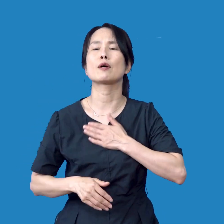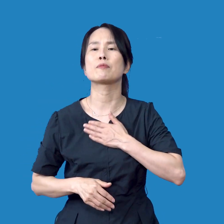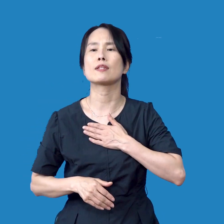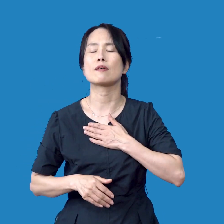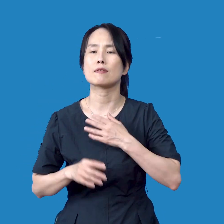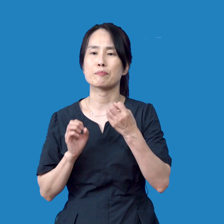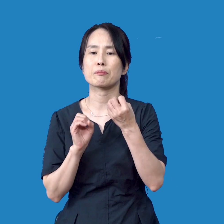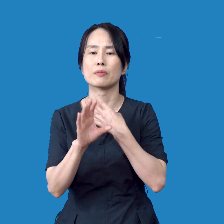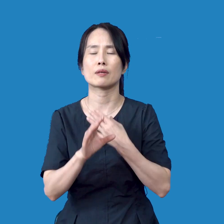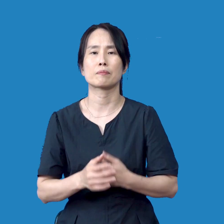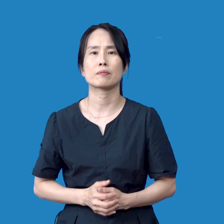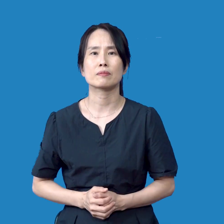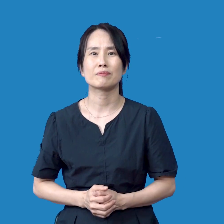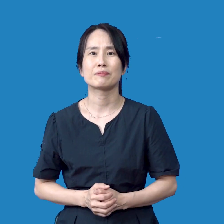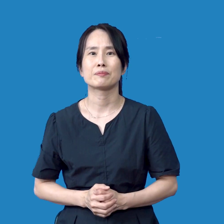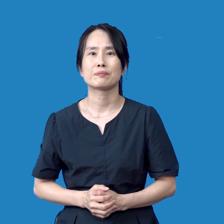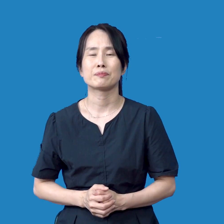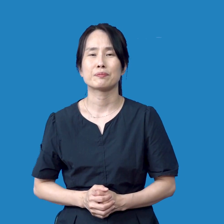안다.